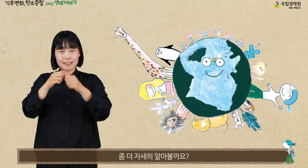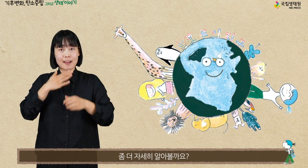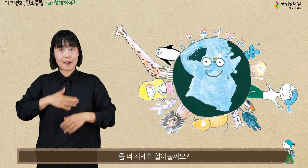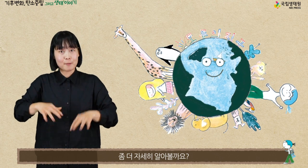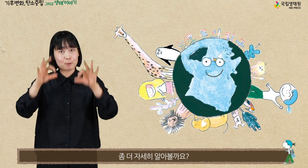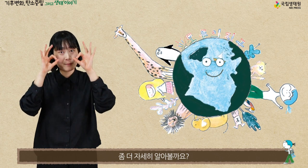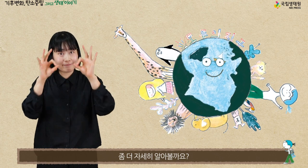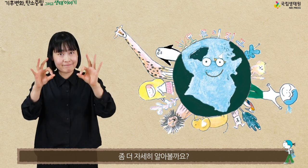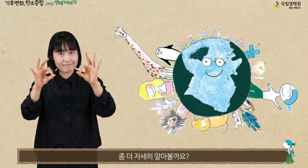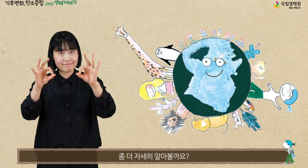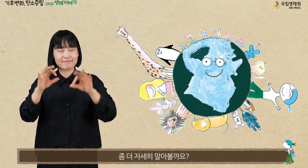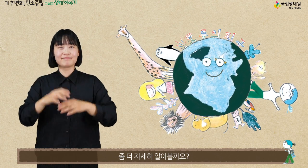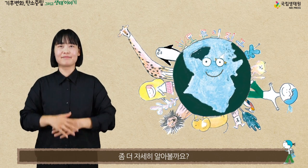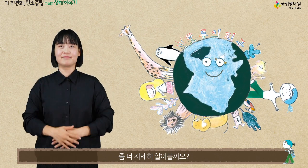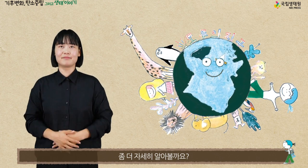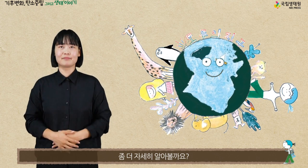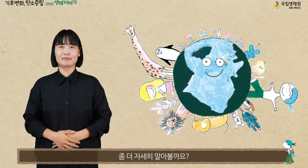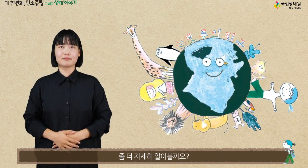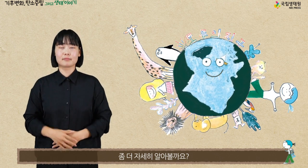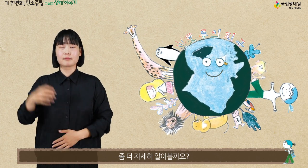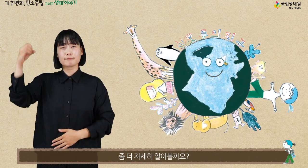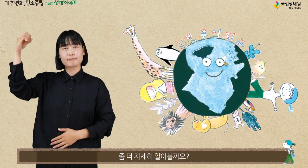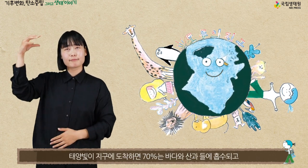좀 더 자세히 알아볼까요?